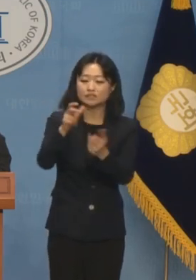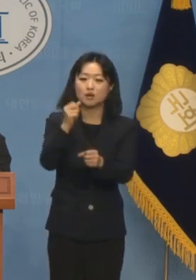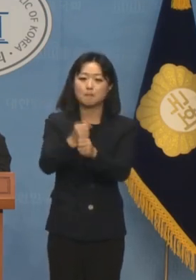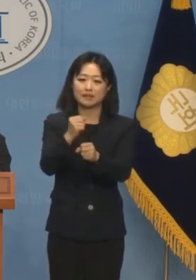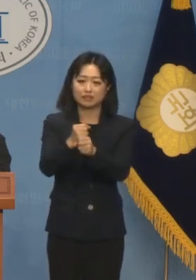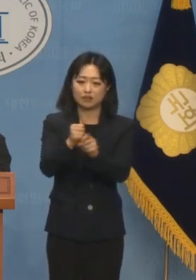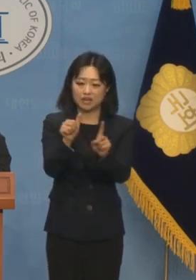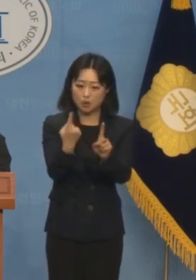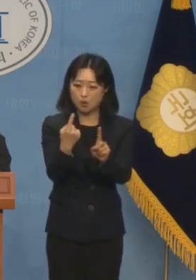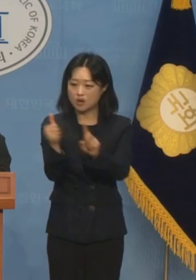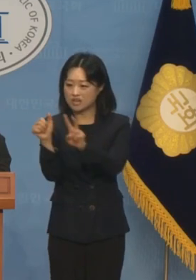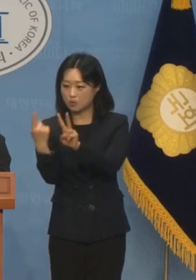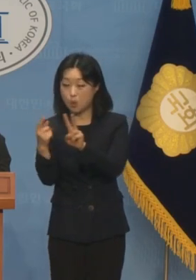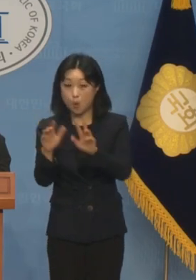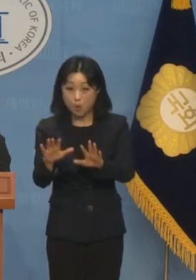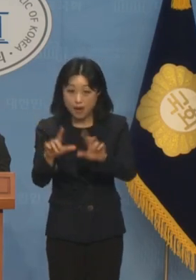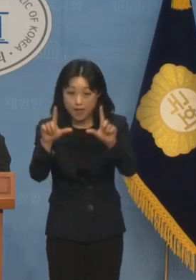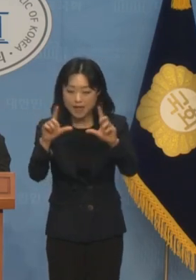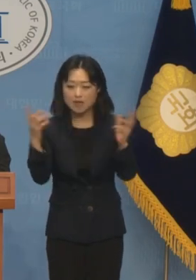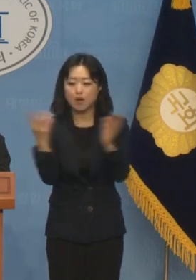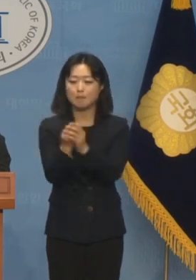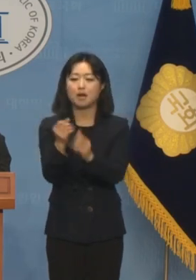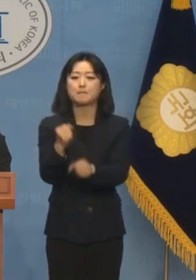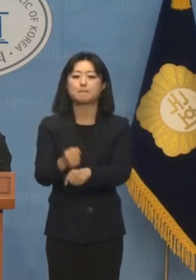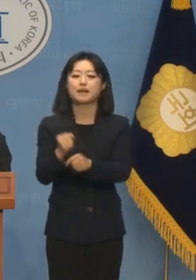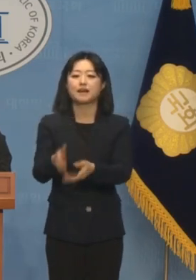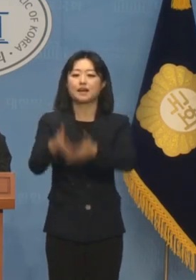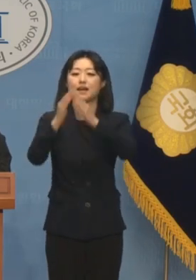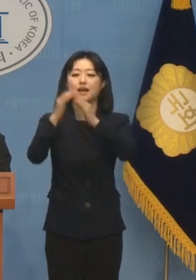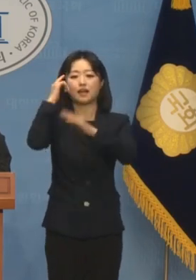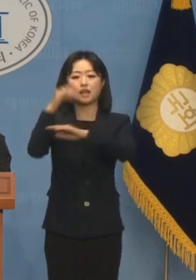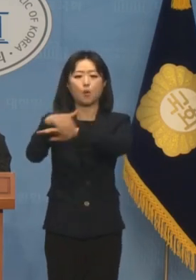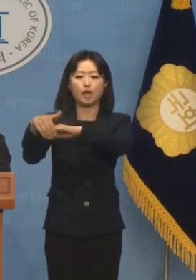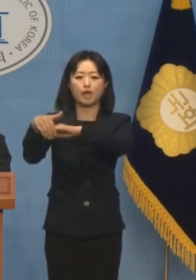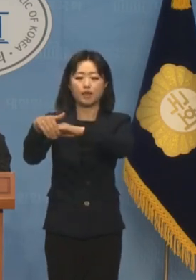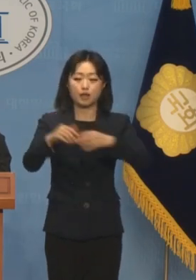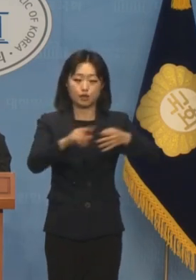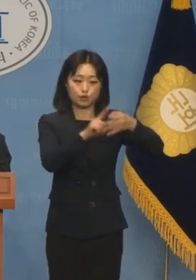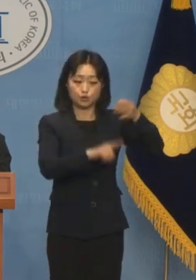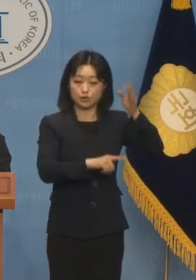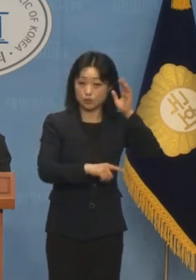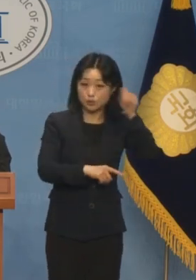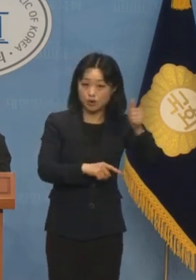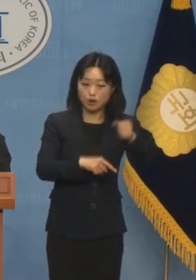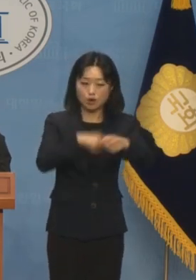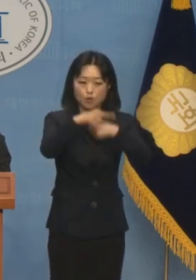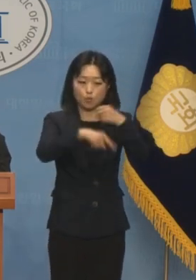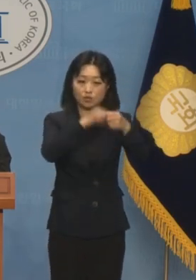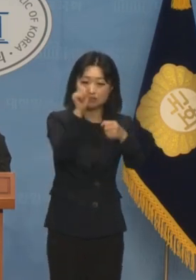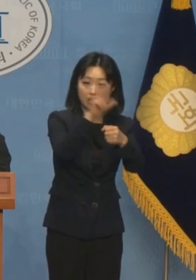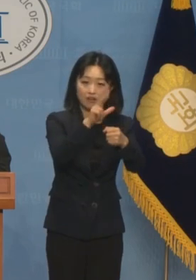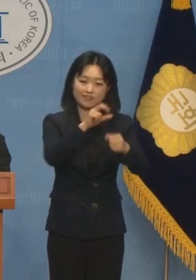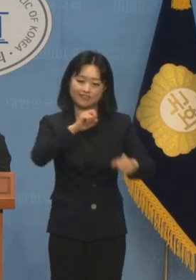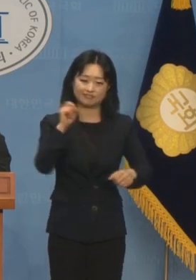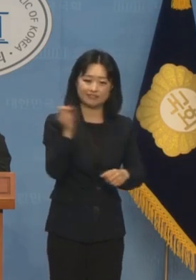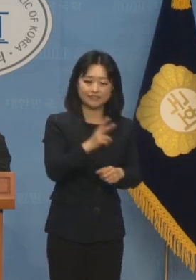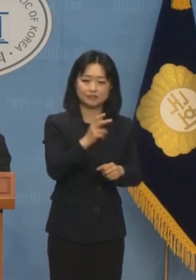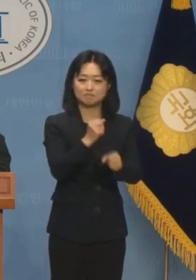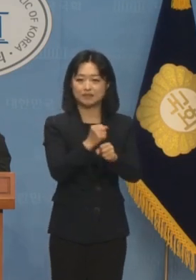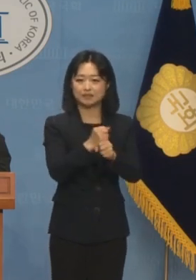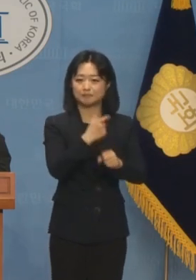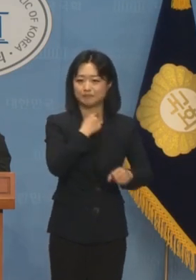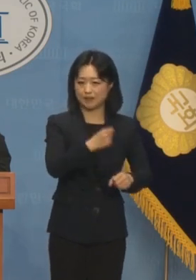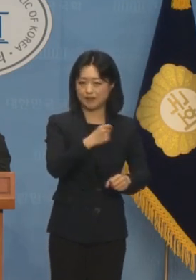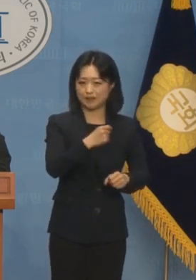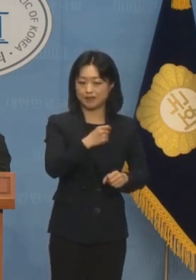2호기가 올해 완공할 예정입니다. 윤석열 대통령 또한 원전 제도약의 원년을